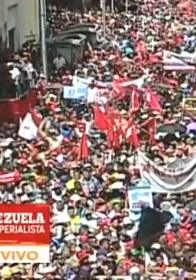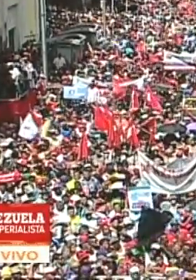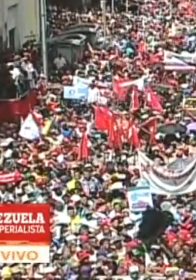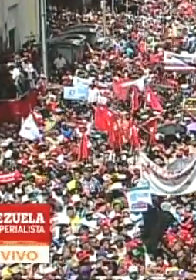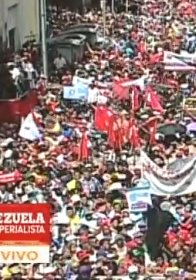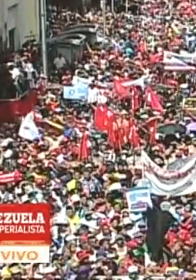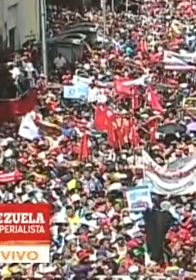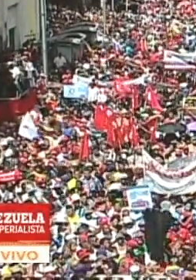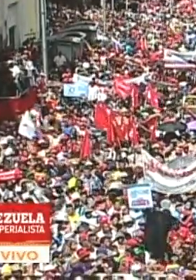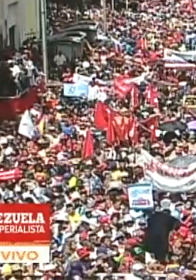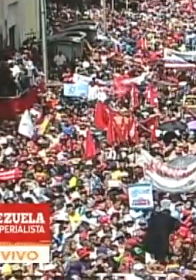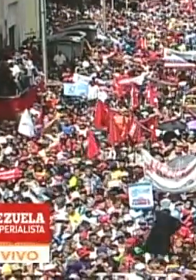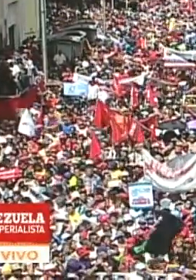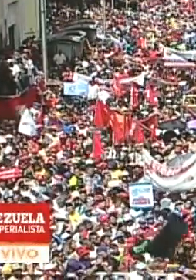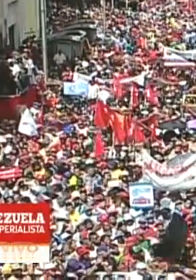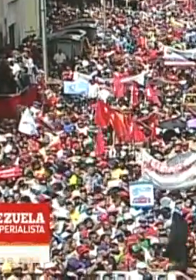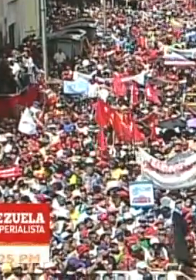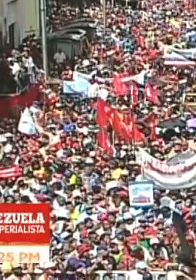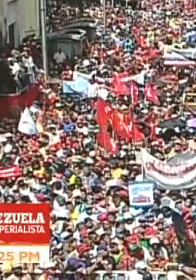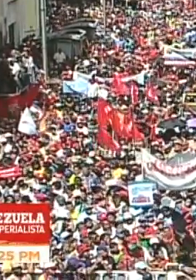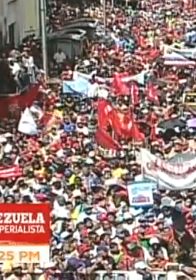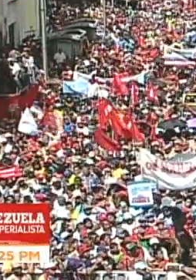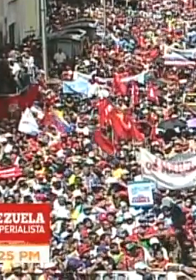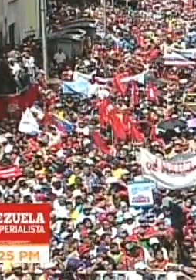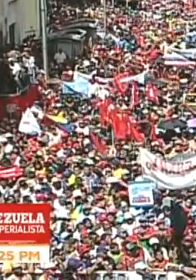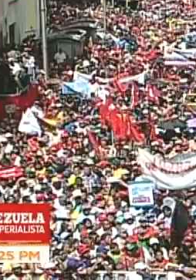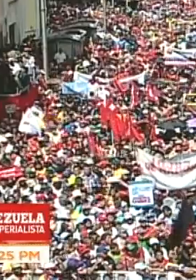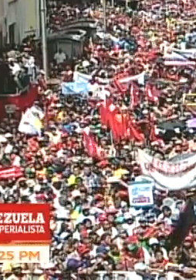En verdad, esos no son venezolanos.